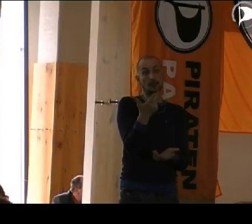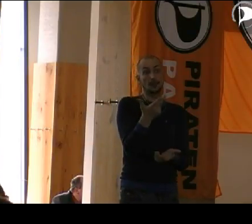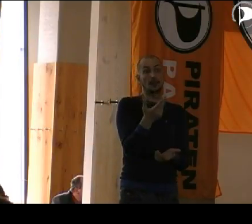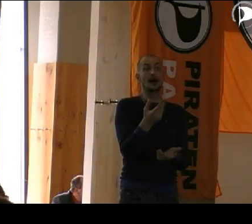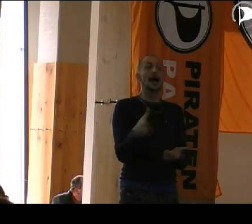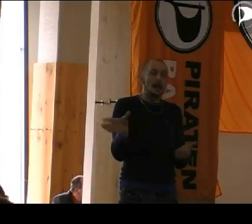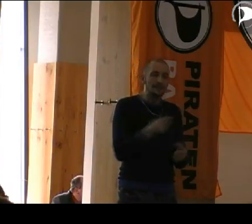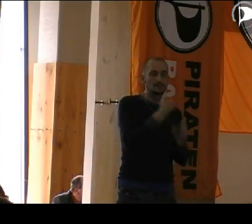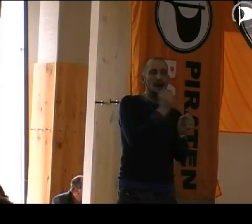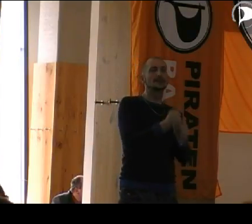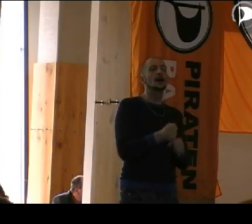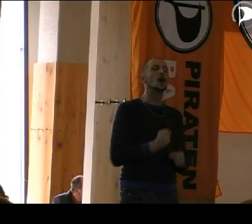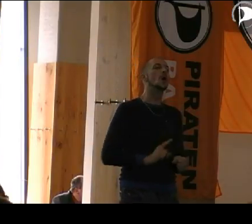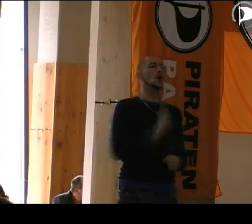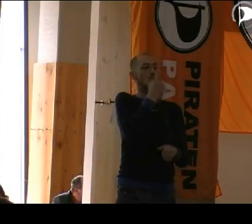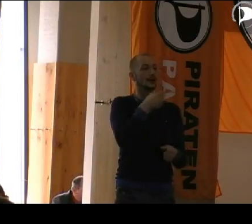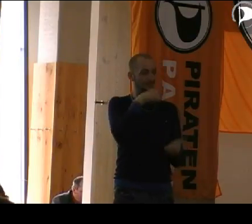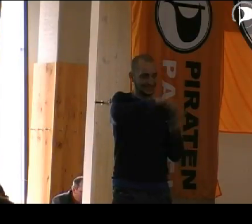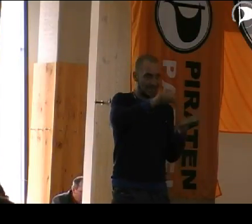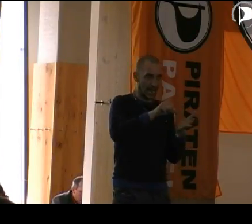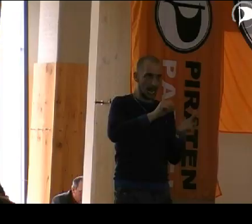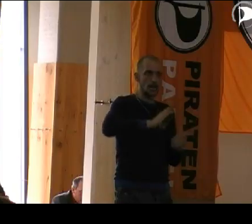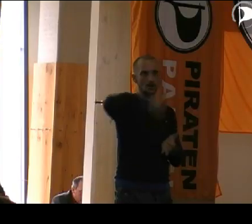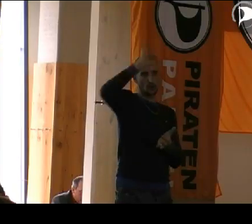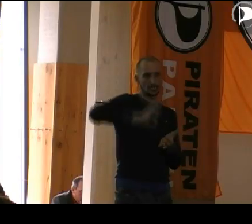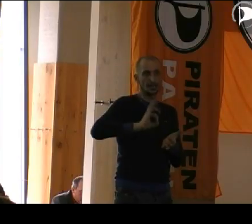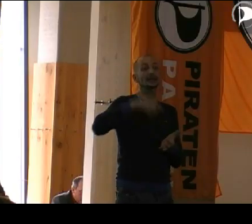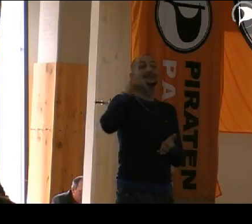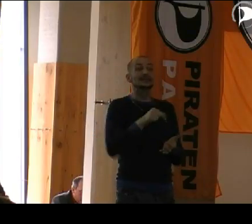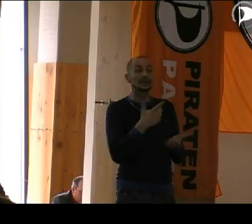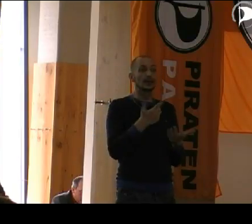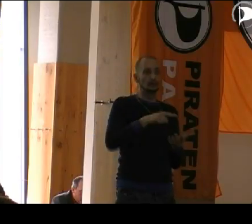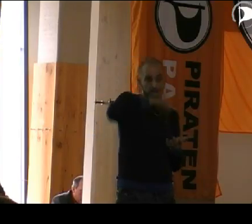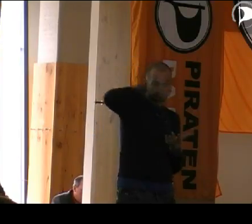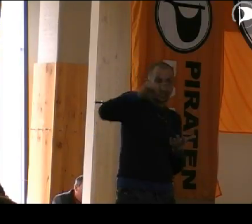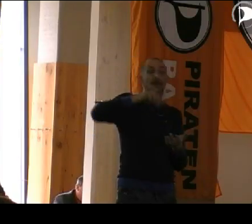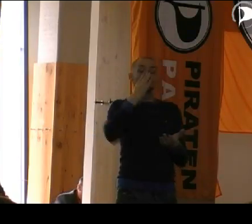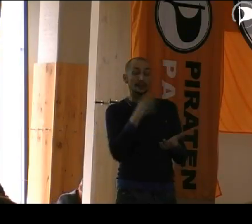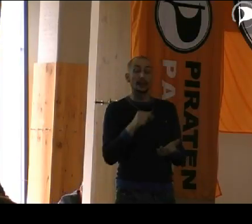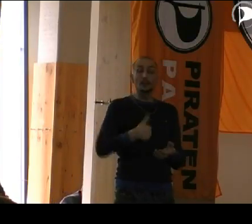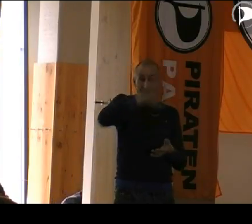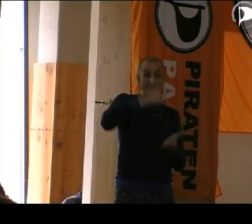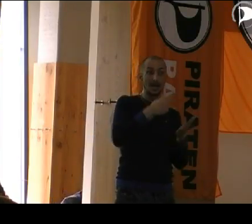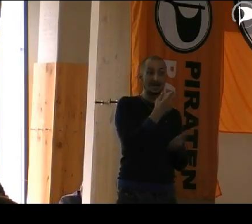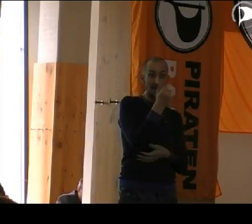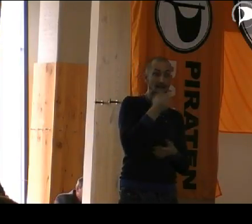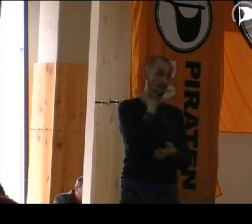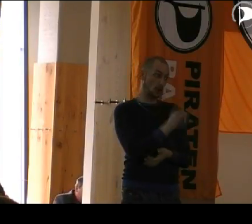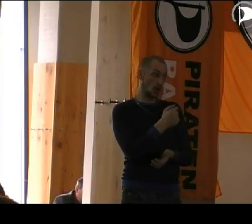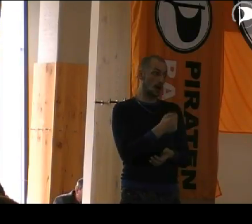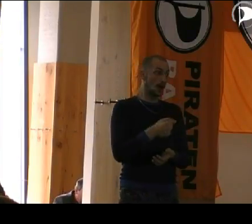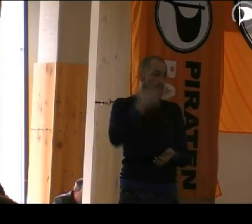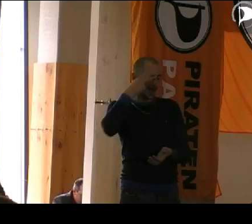eine hohe quote wenn man bezahlt das sorgt das heißt auch wenn wir gelder für die piratenpartei als